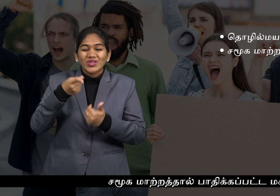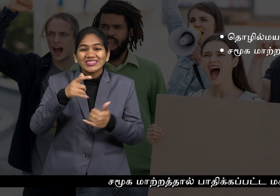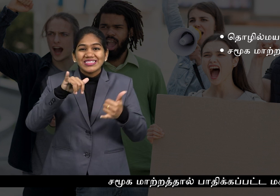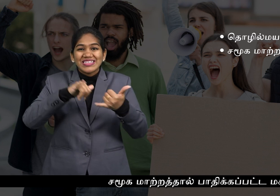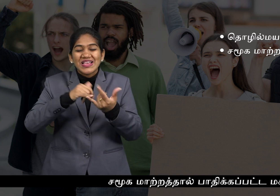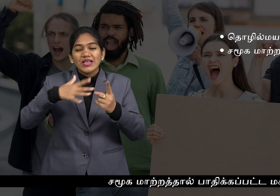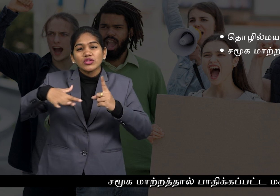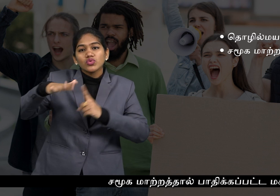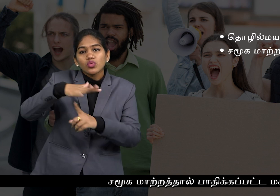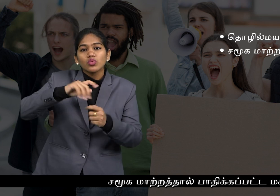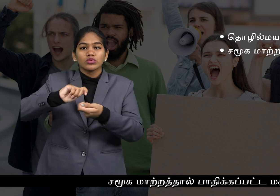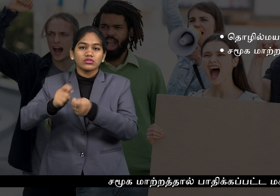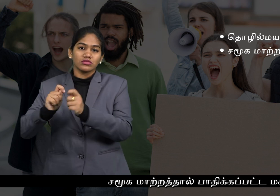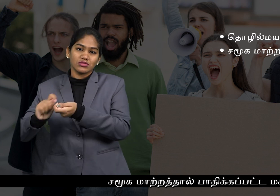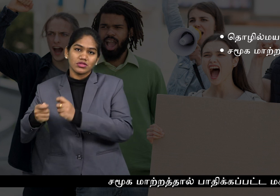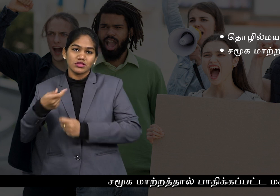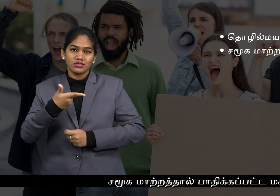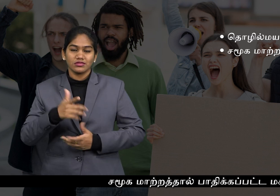மக்கள்,